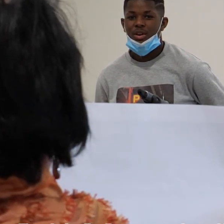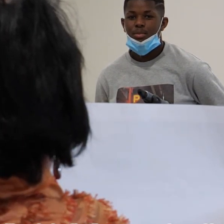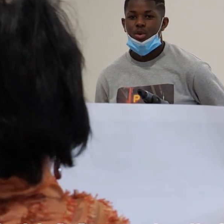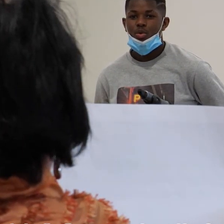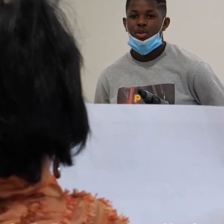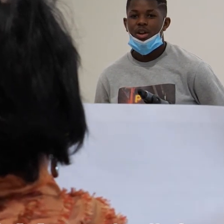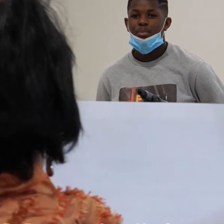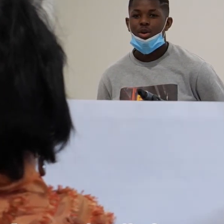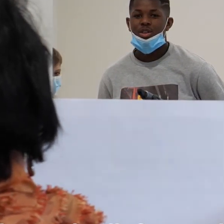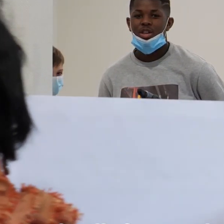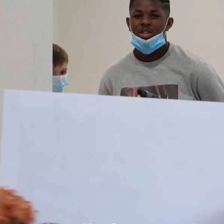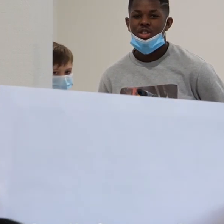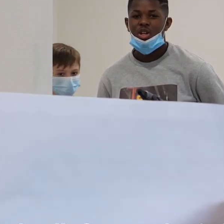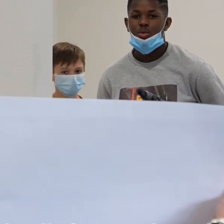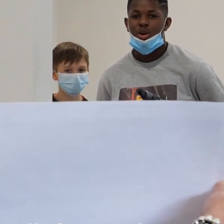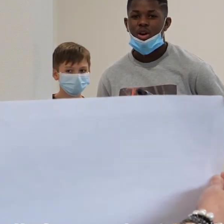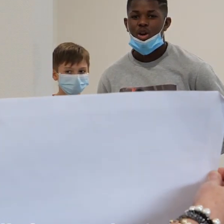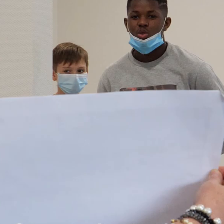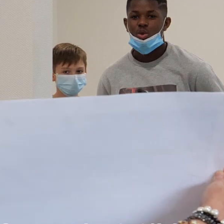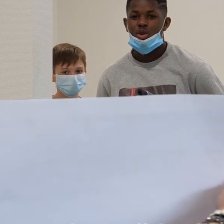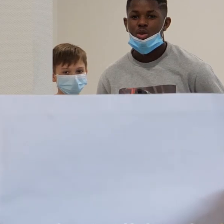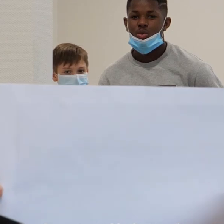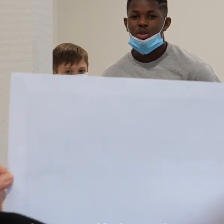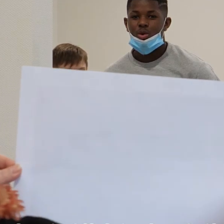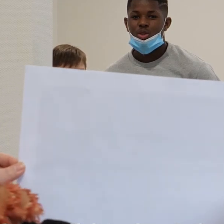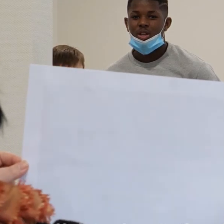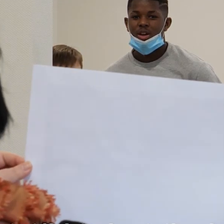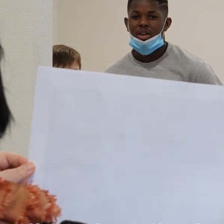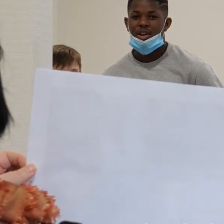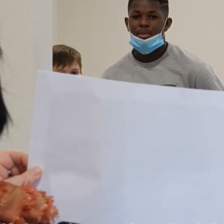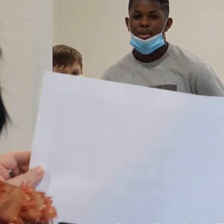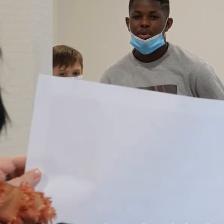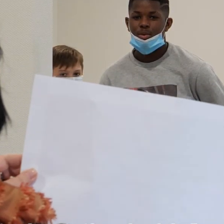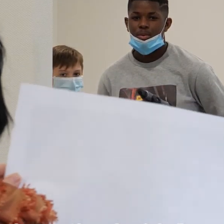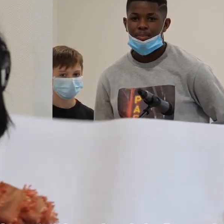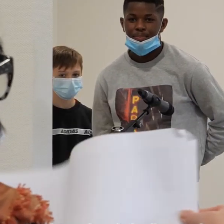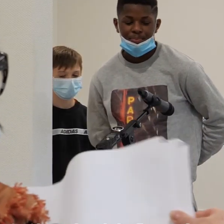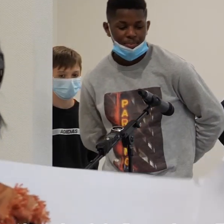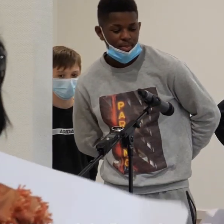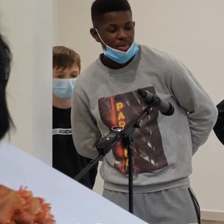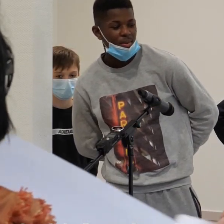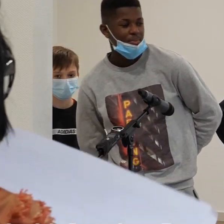Une femme ouvre la porte et 10 chats noirs sortent jouer dans le jardin avec les papillons.